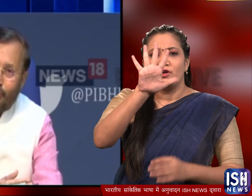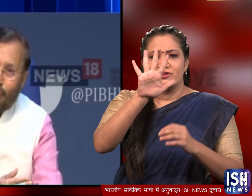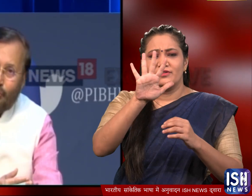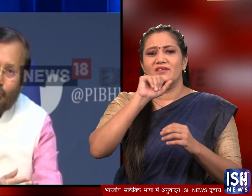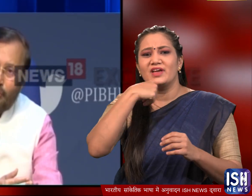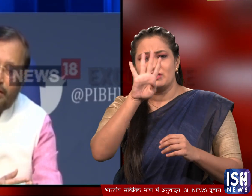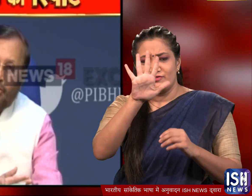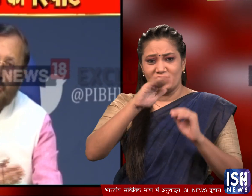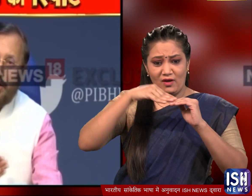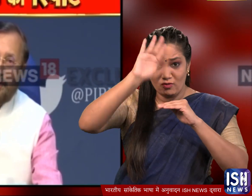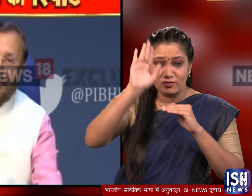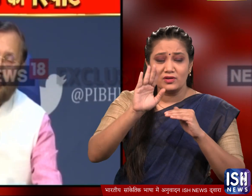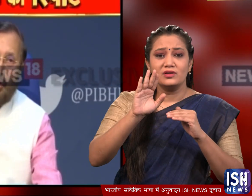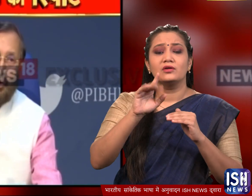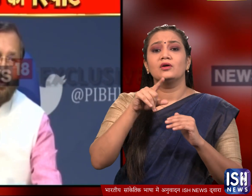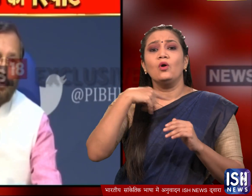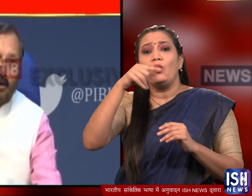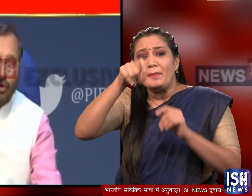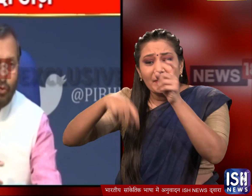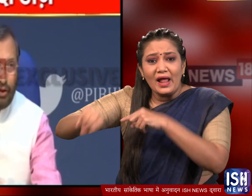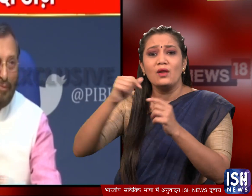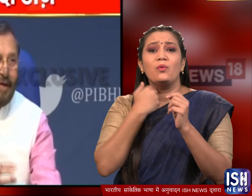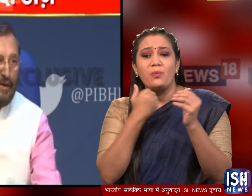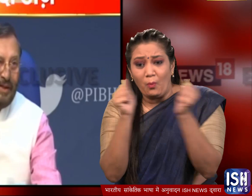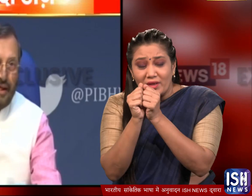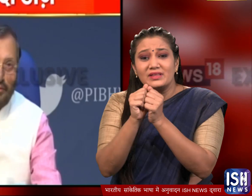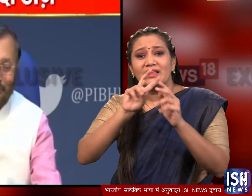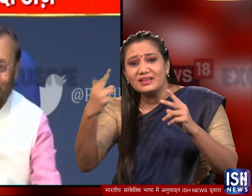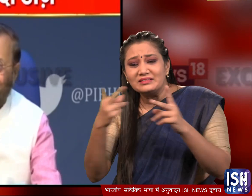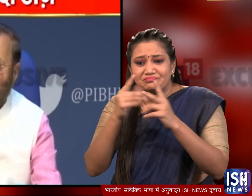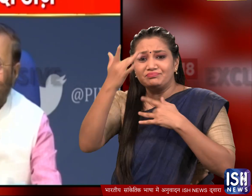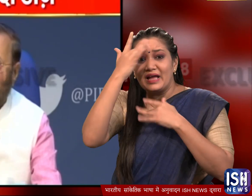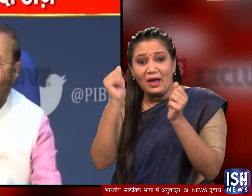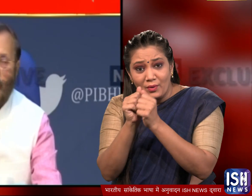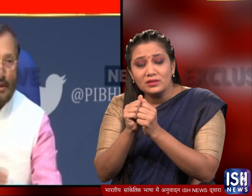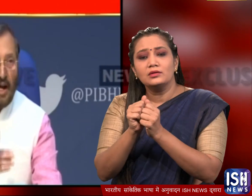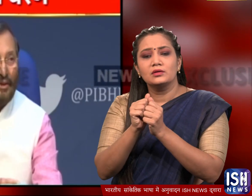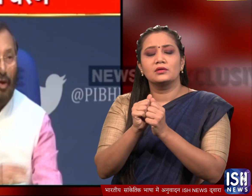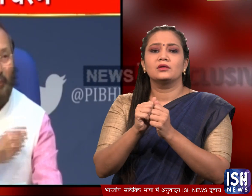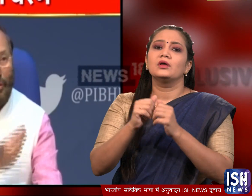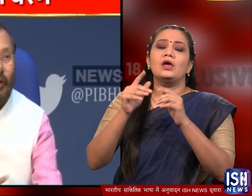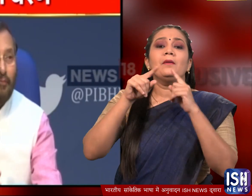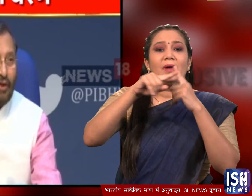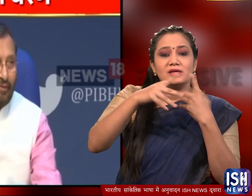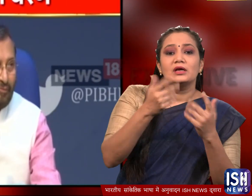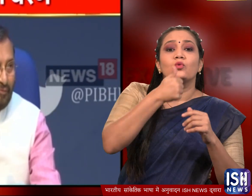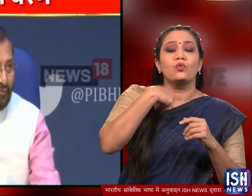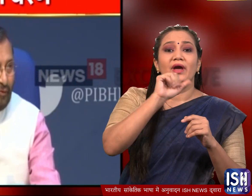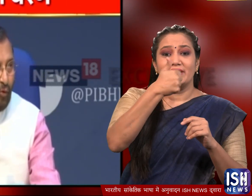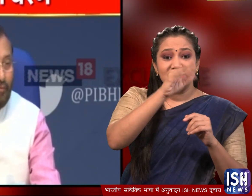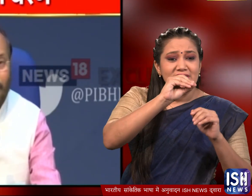45 से उम्र के ऊपर जिनको कोई दूसरी बीमारी भी है और 60 के ऊपर कोई भी